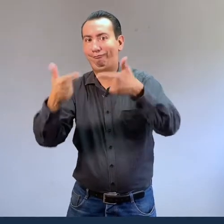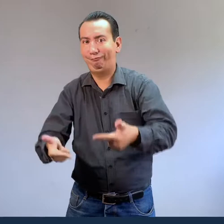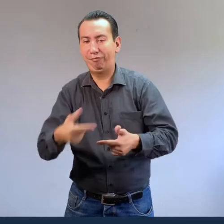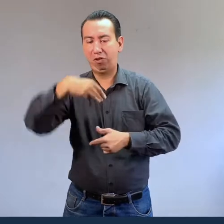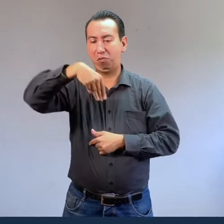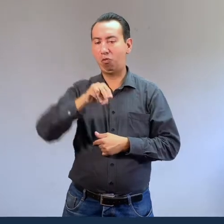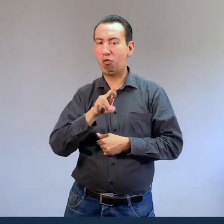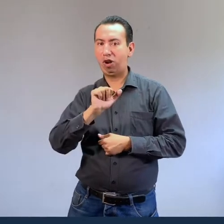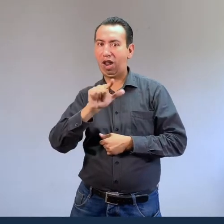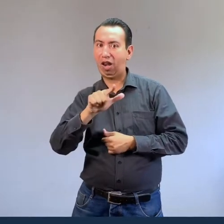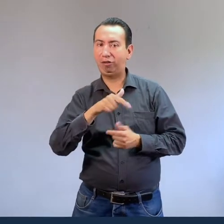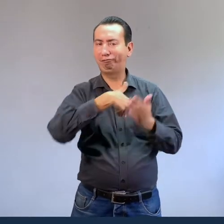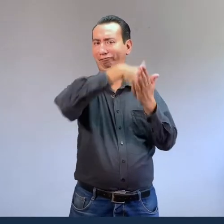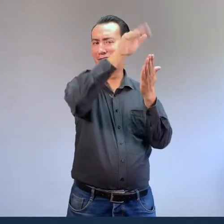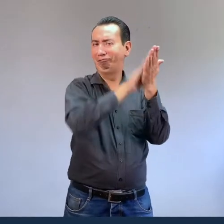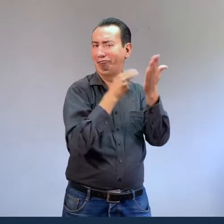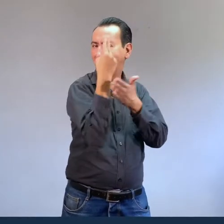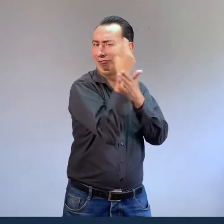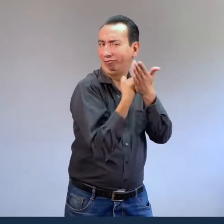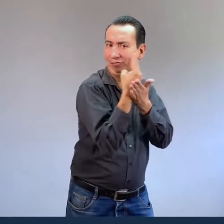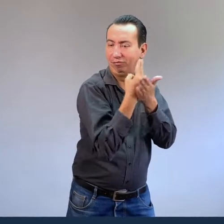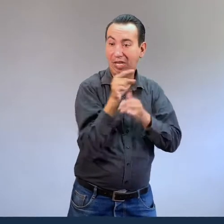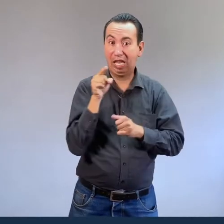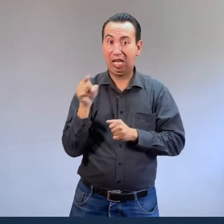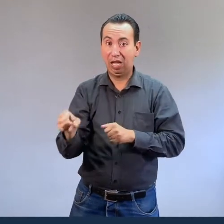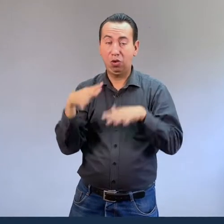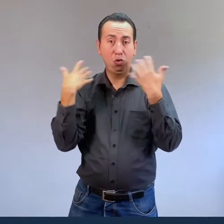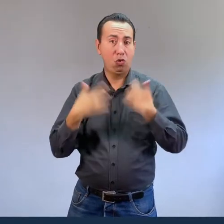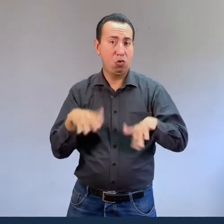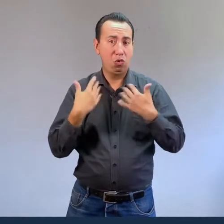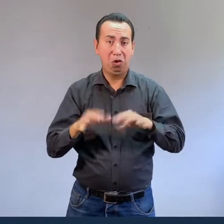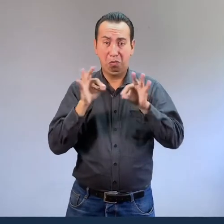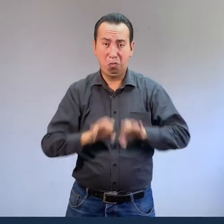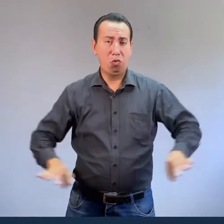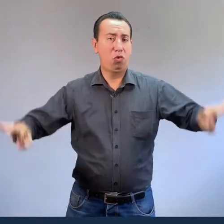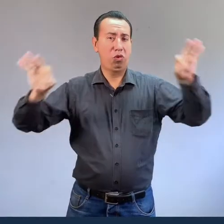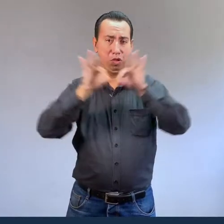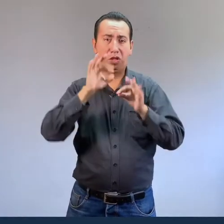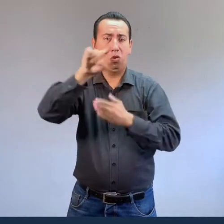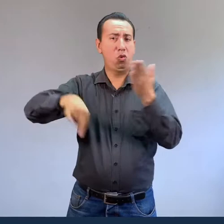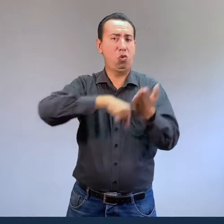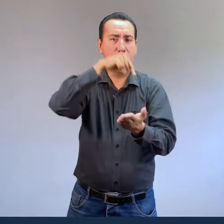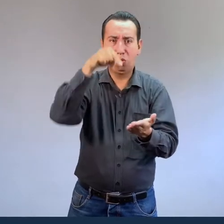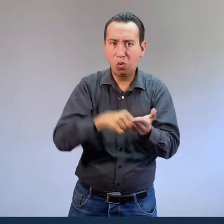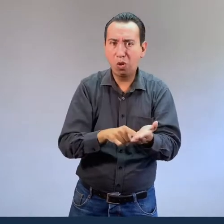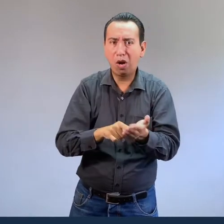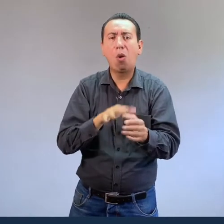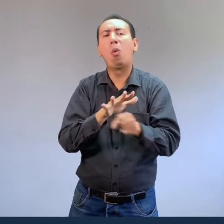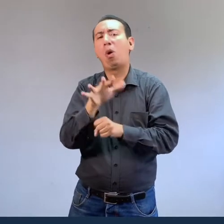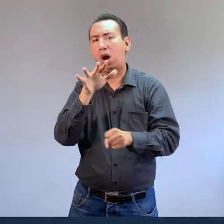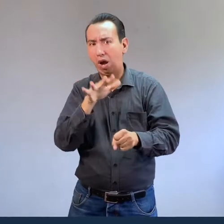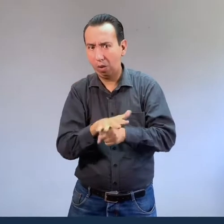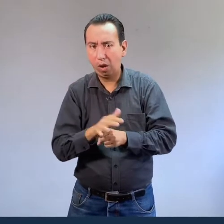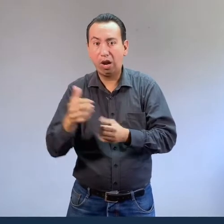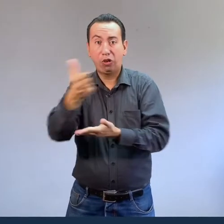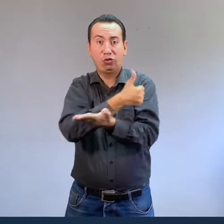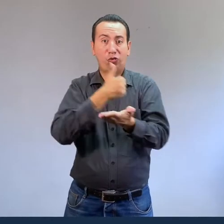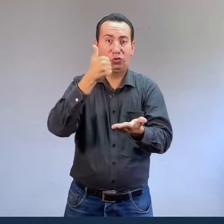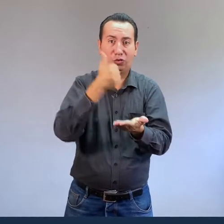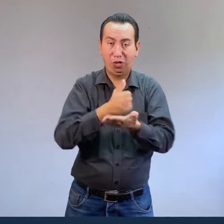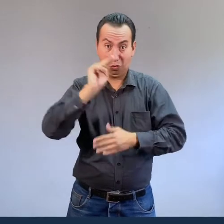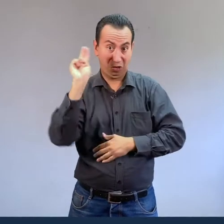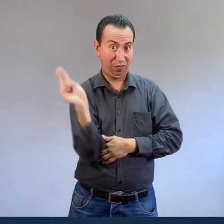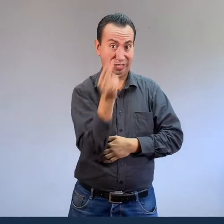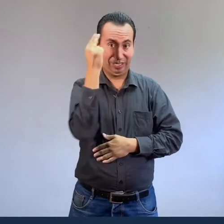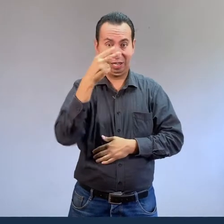de la segunda generación de muralistas mexicanos. Su obra mural y escultórica se encuentra en importantes espacios arquitectónicos como son